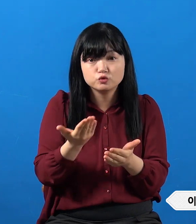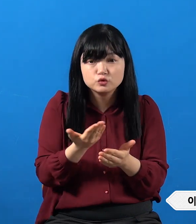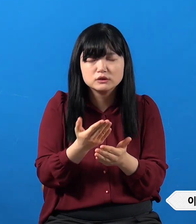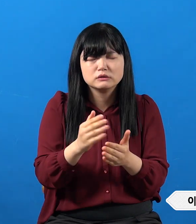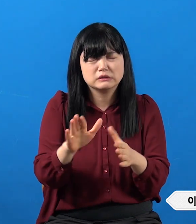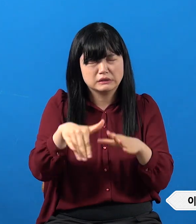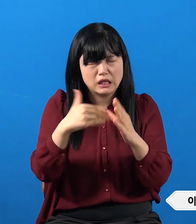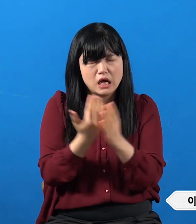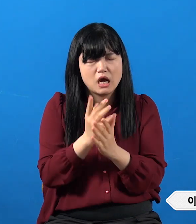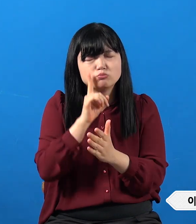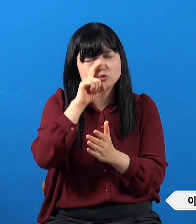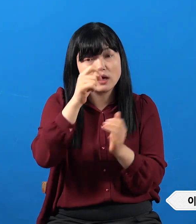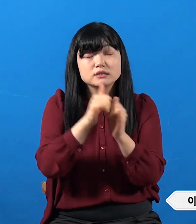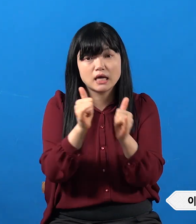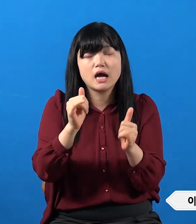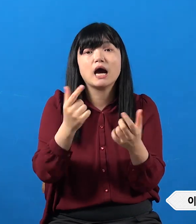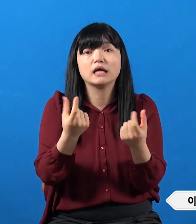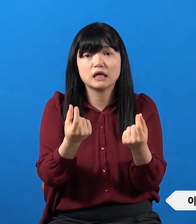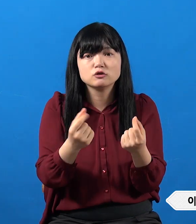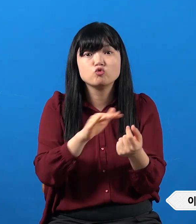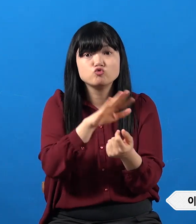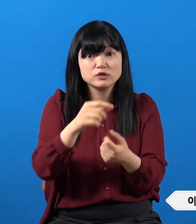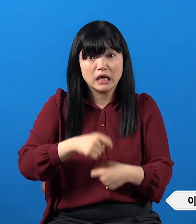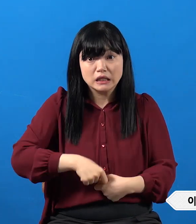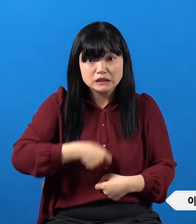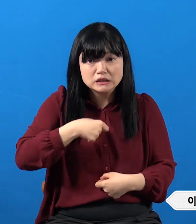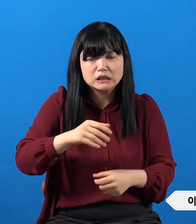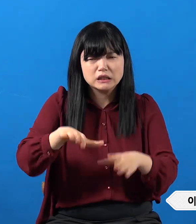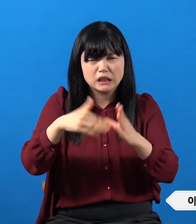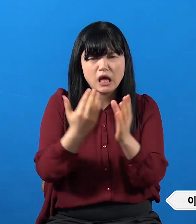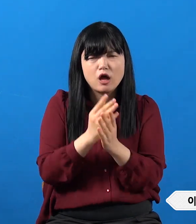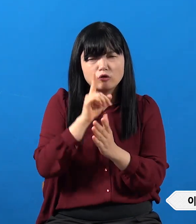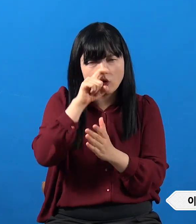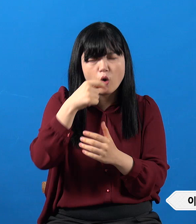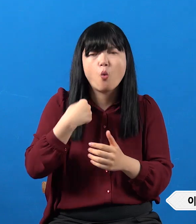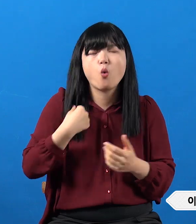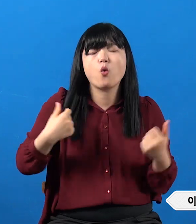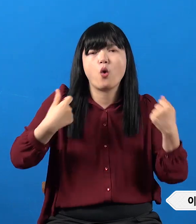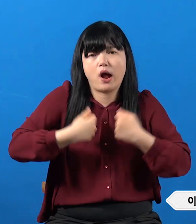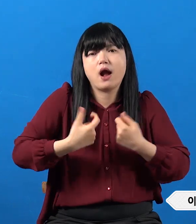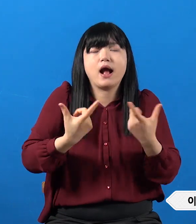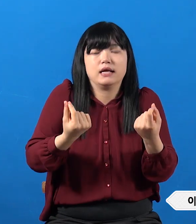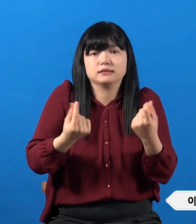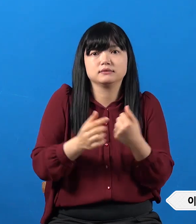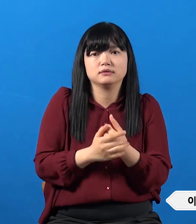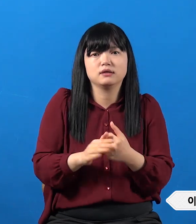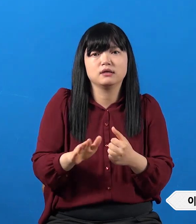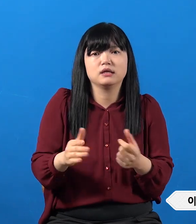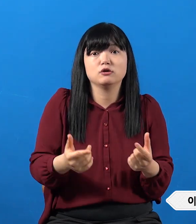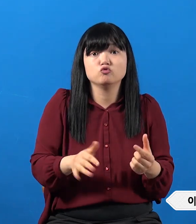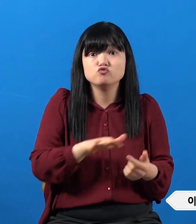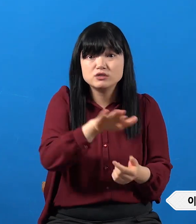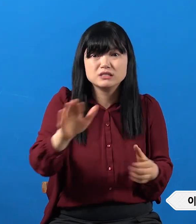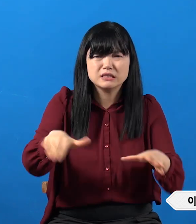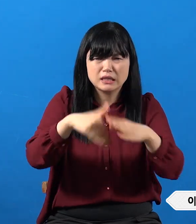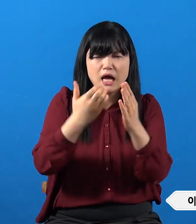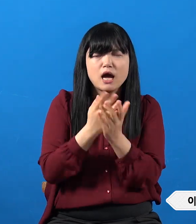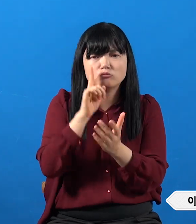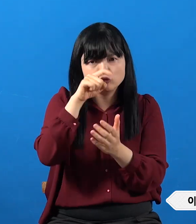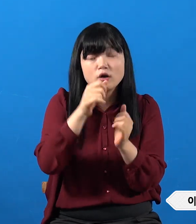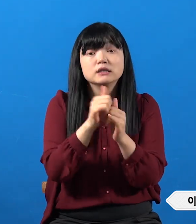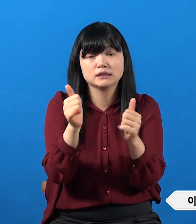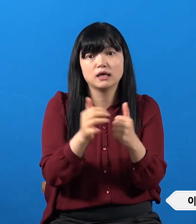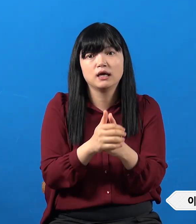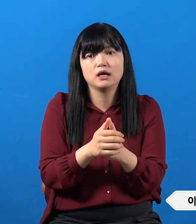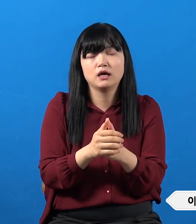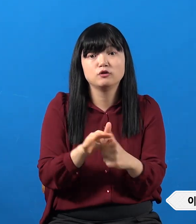우리는 다 부정한 자 같아서 우리의 의는 다 더러운 옷 같으며, 거기까지 읽으세요. 우리는 다 뭐예요? 부정한